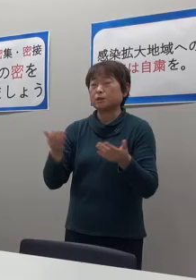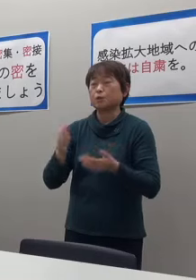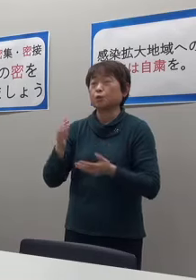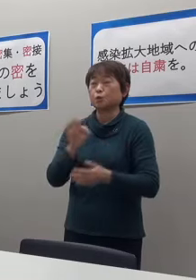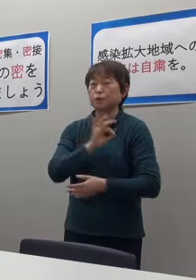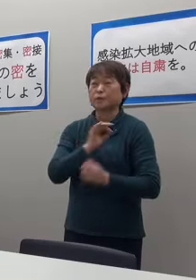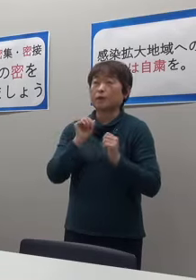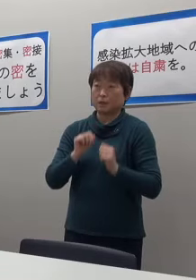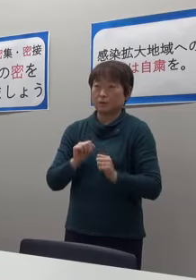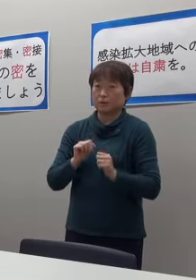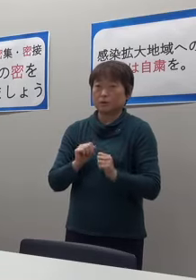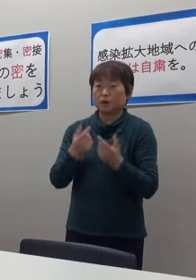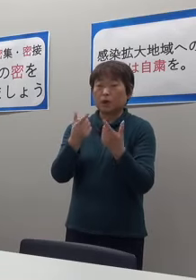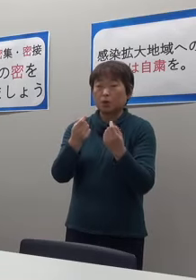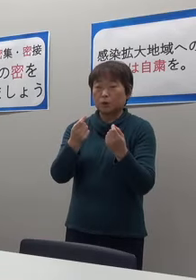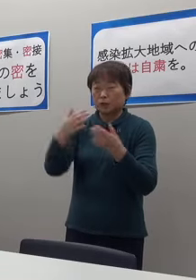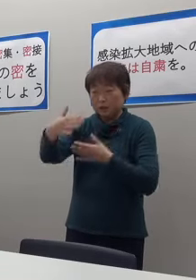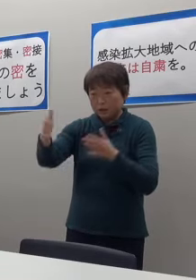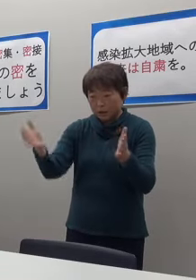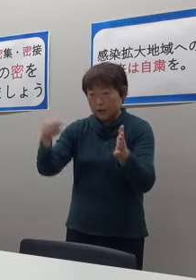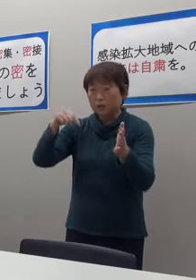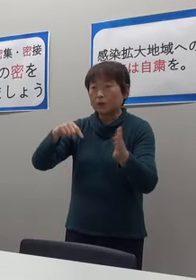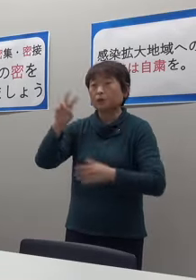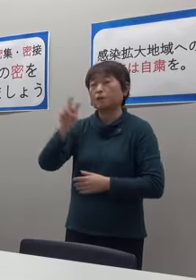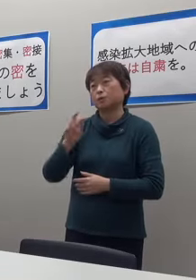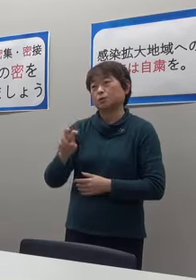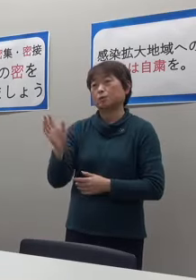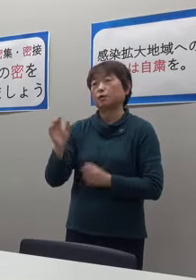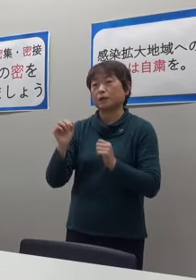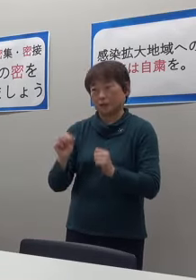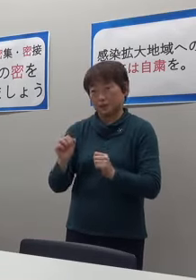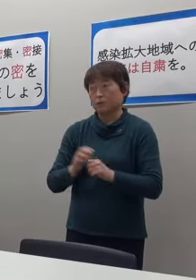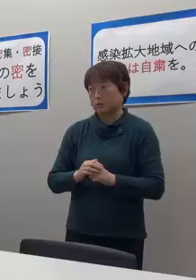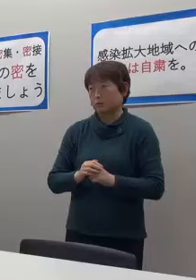ております。 その20人の中に4例目の方が入ってらっしゃるんです